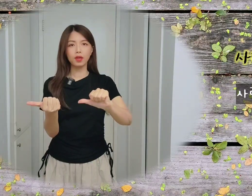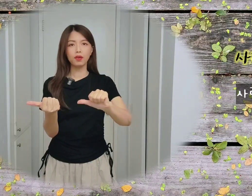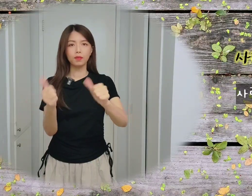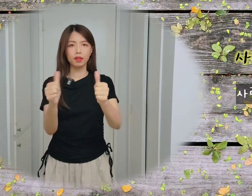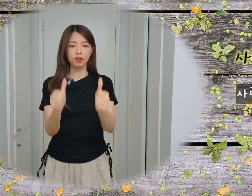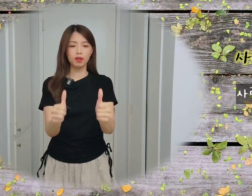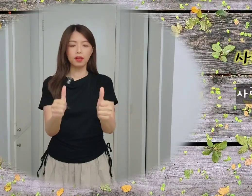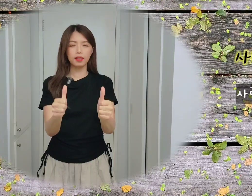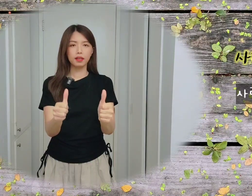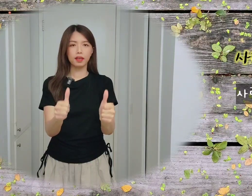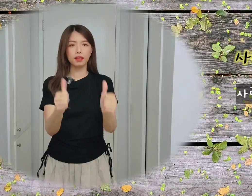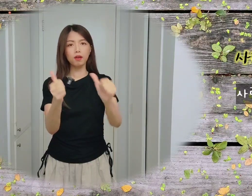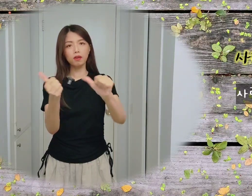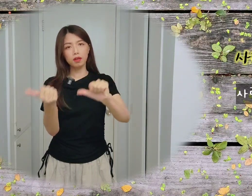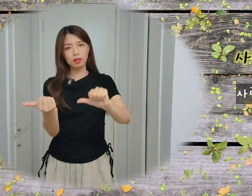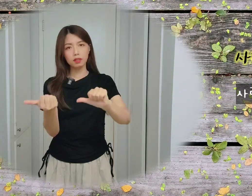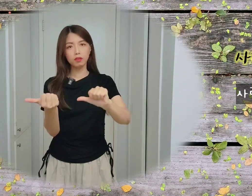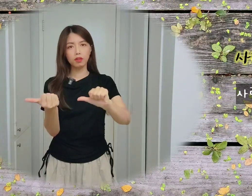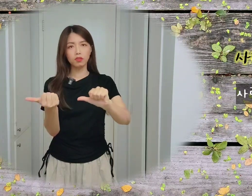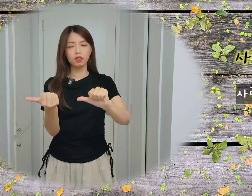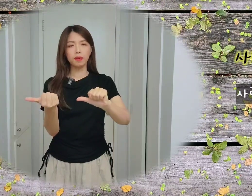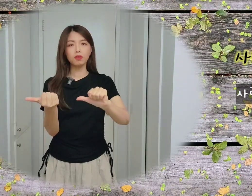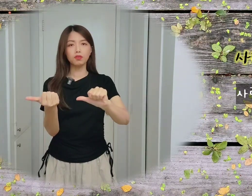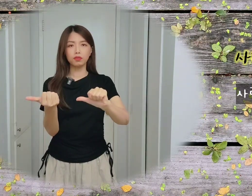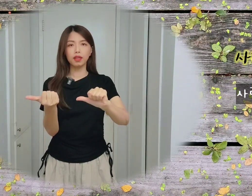오른쪽 상관없어요. 이 상태에서